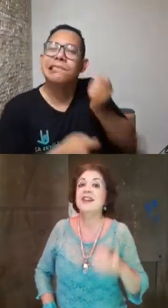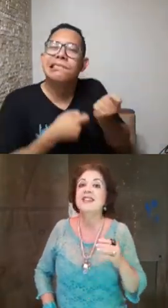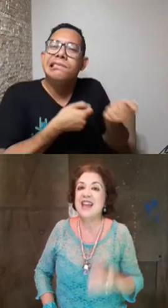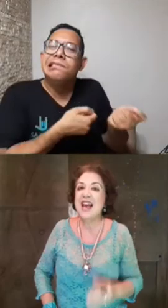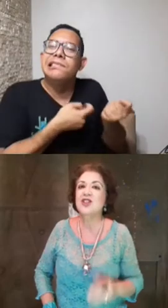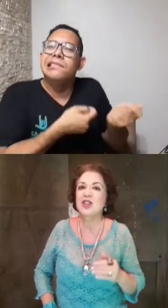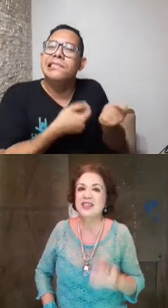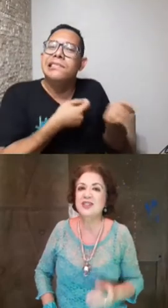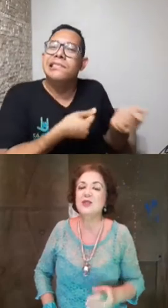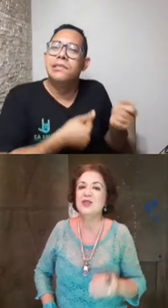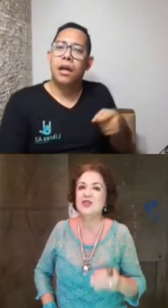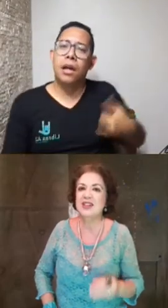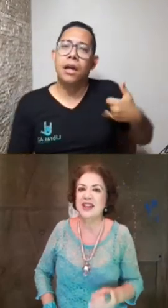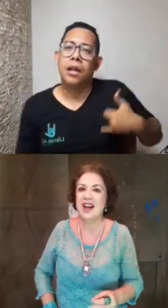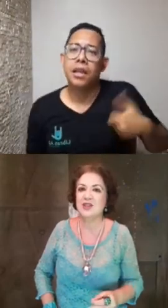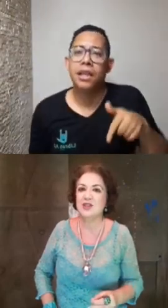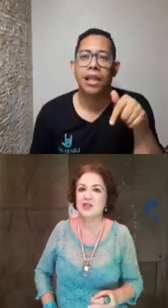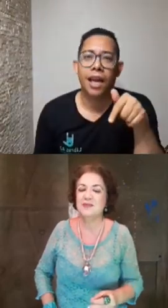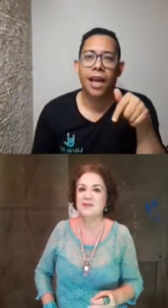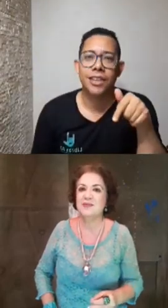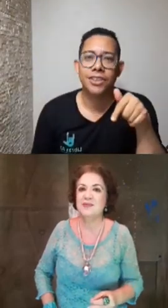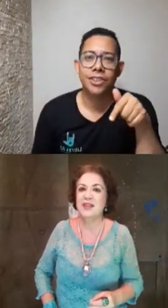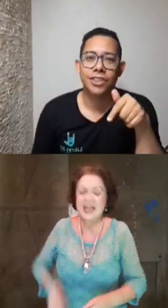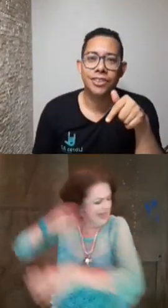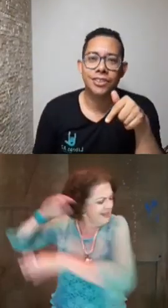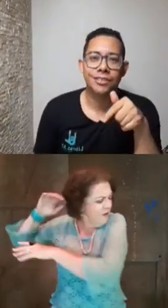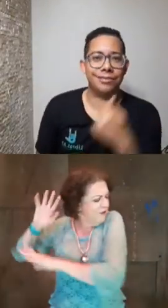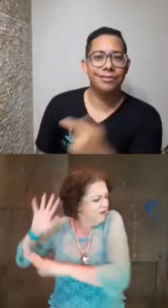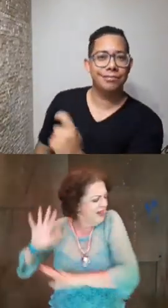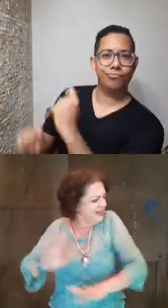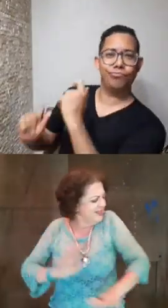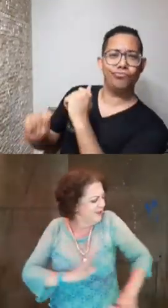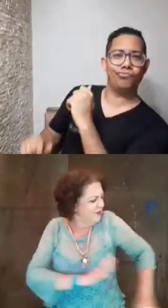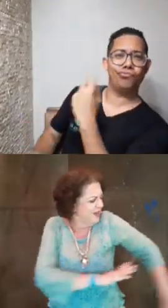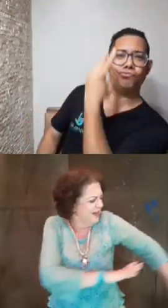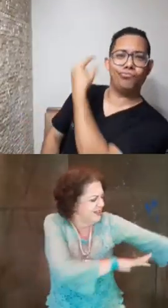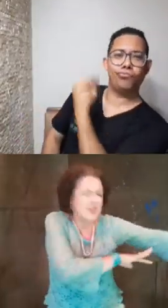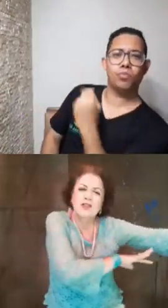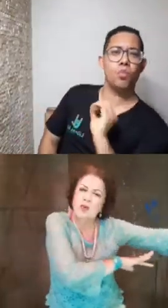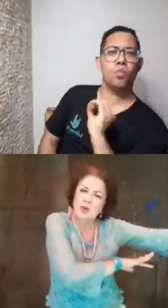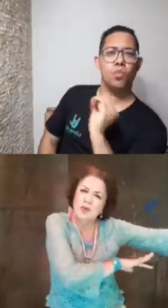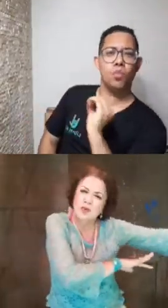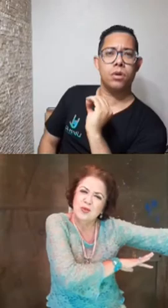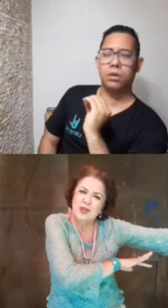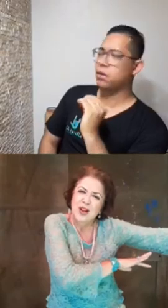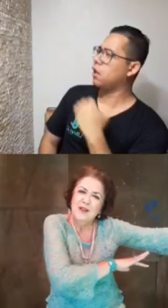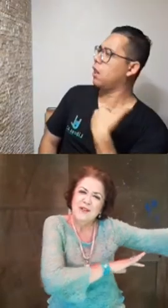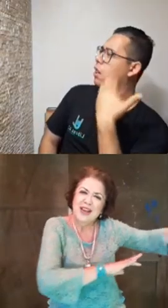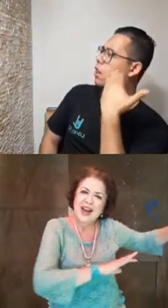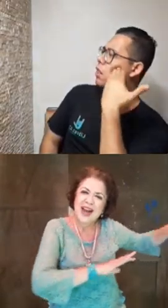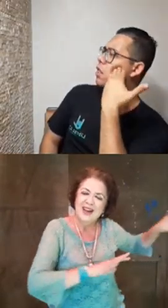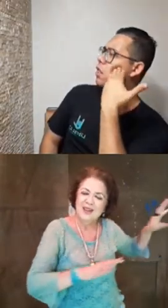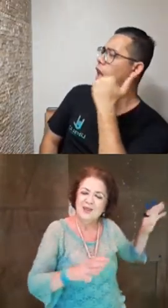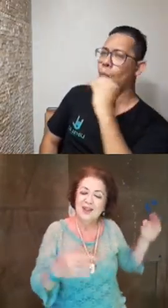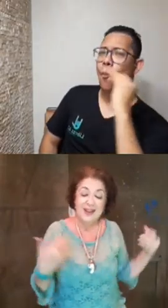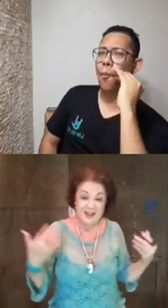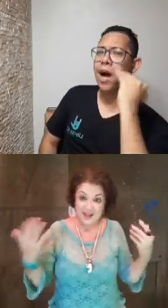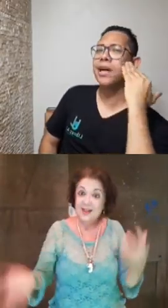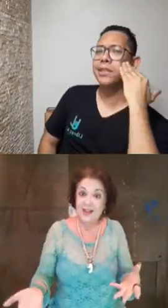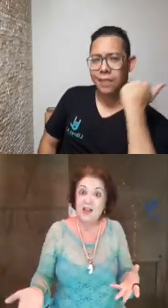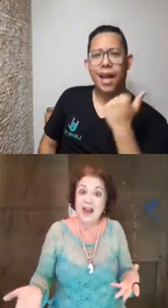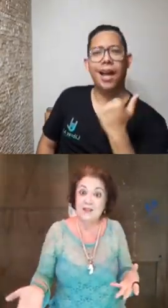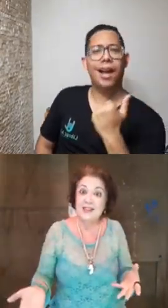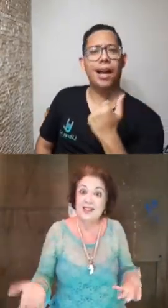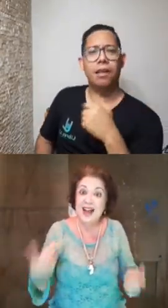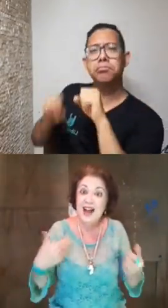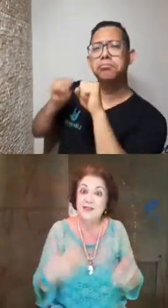apenas 7 anos de idade. Então, filas e filas de adultos ficaram